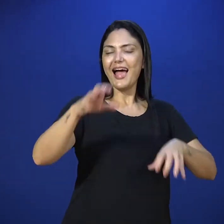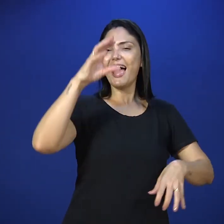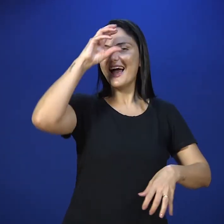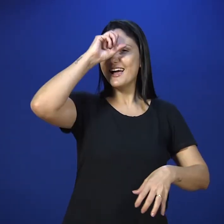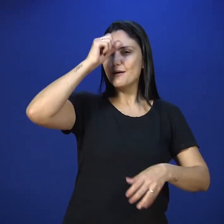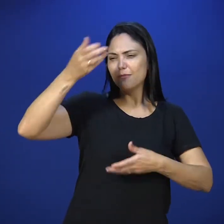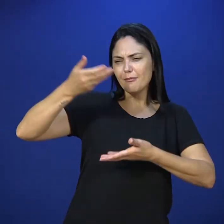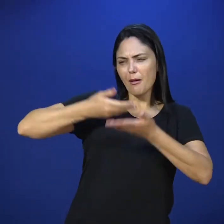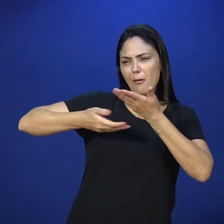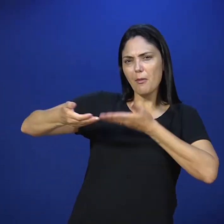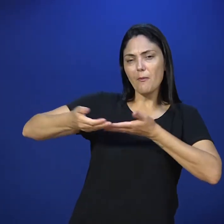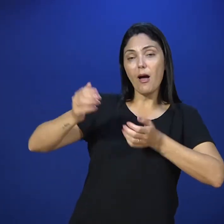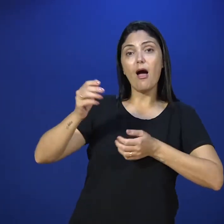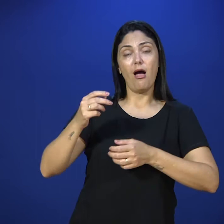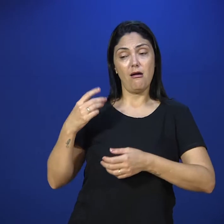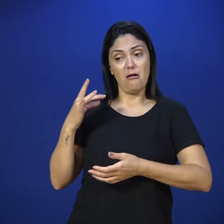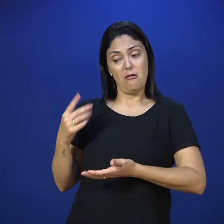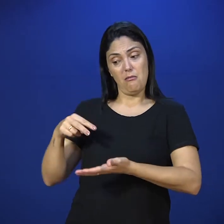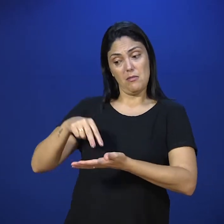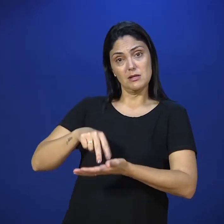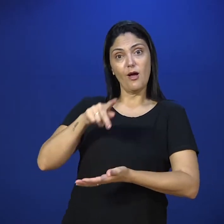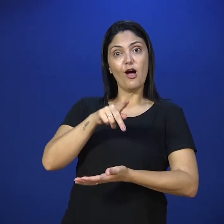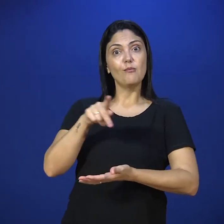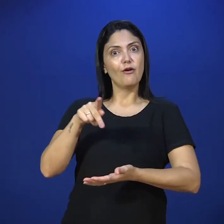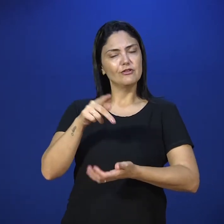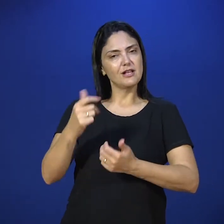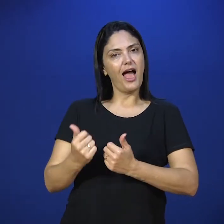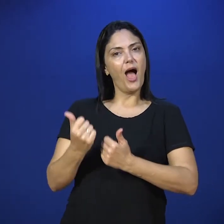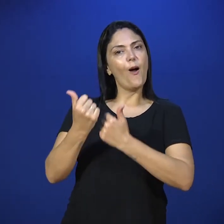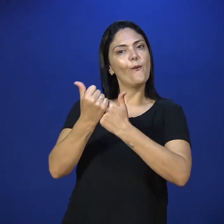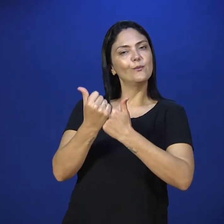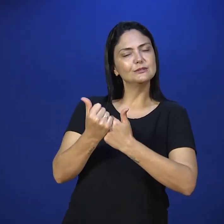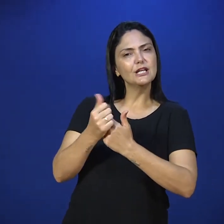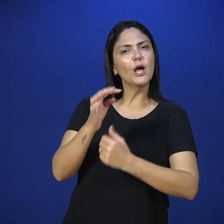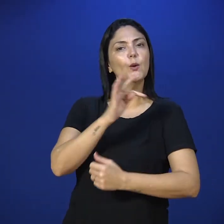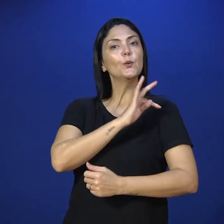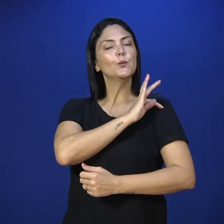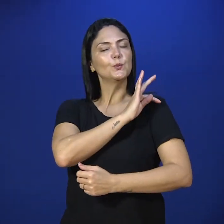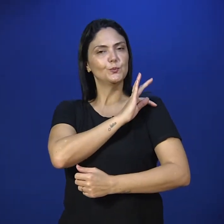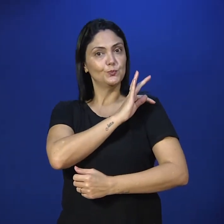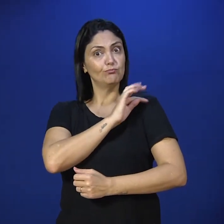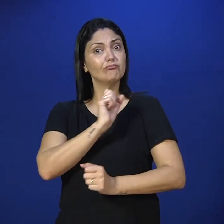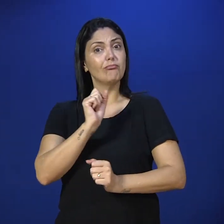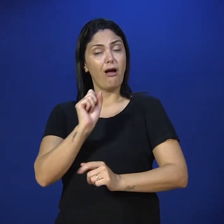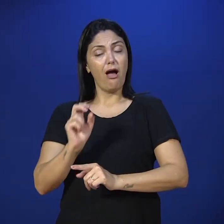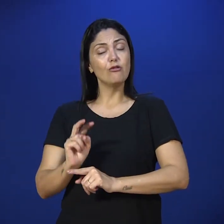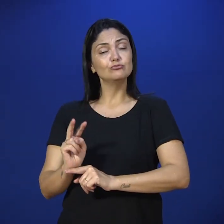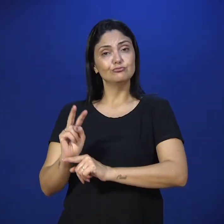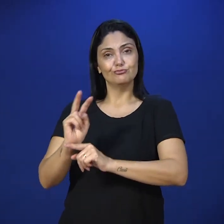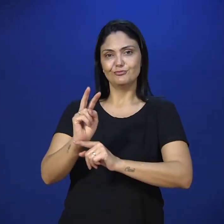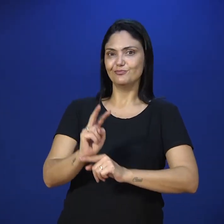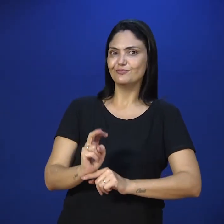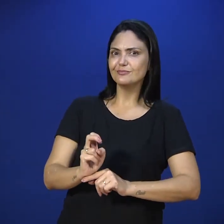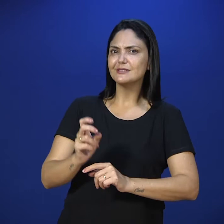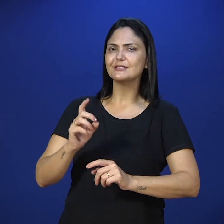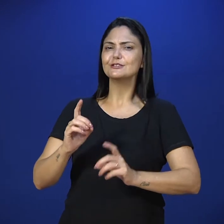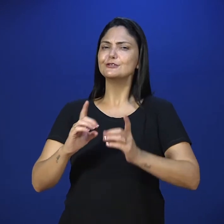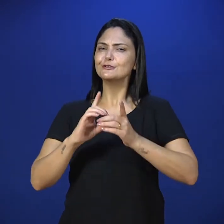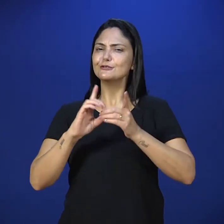com a participação de professores, auxiliares de ensino, tutores ou preceptores, com